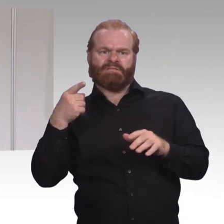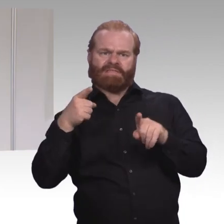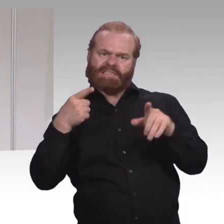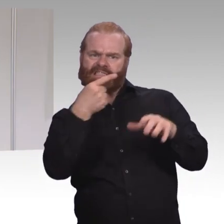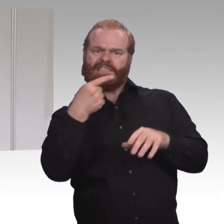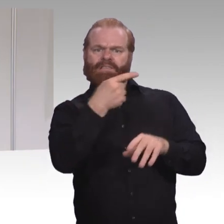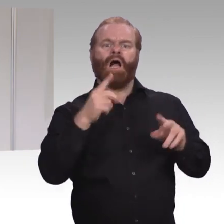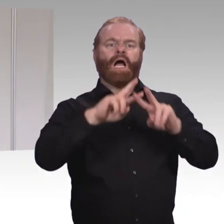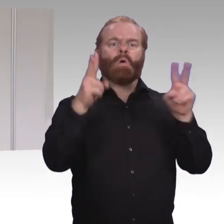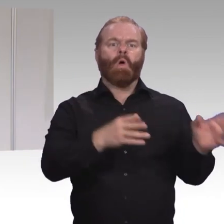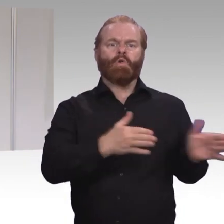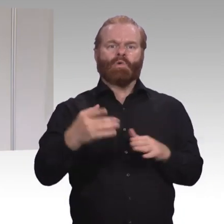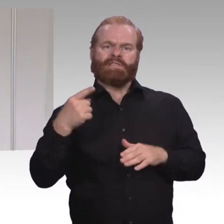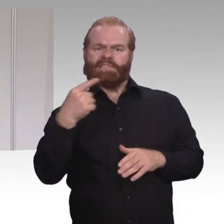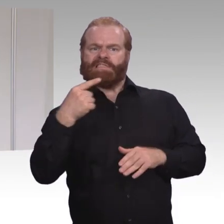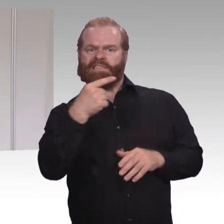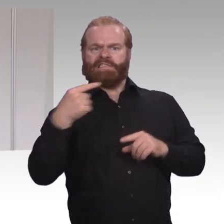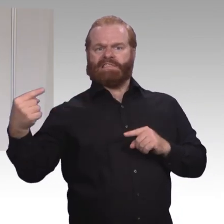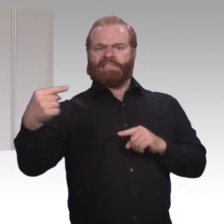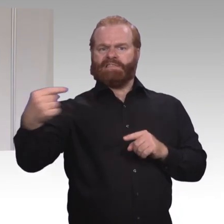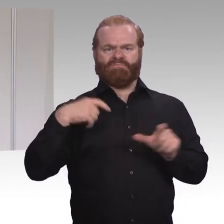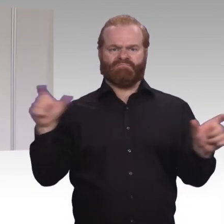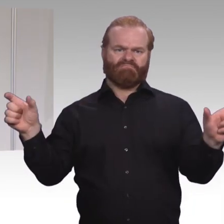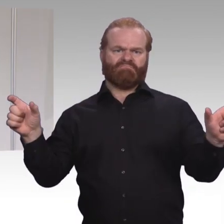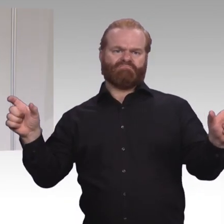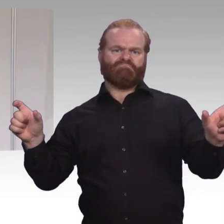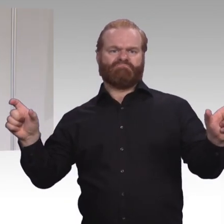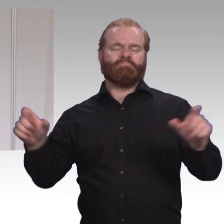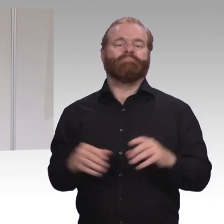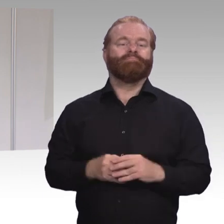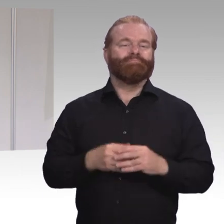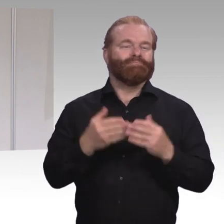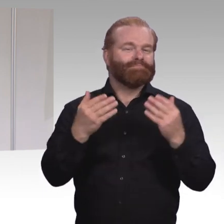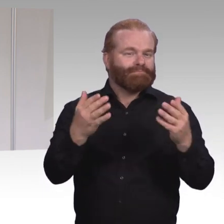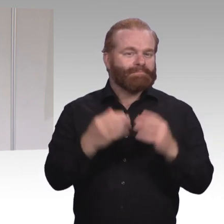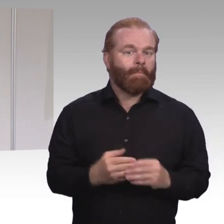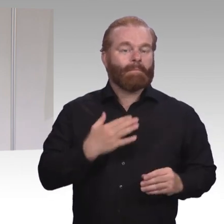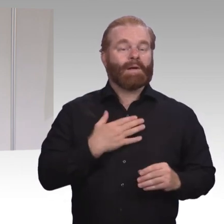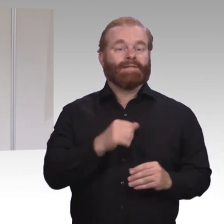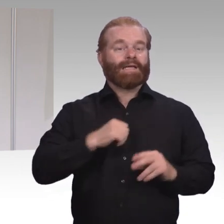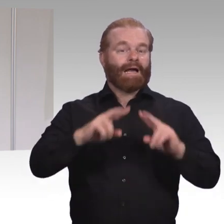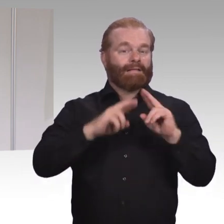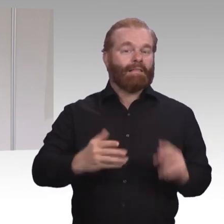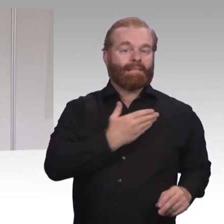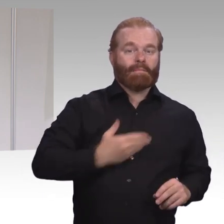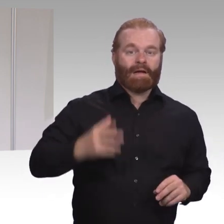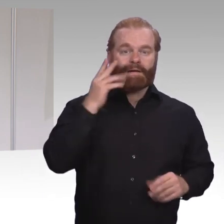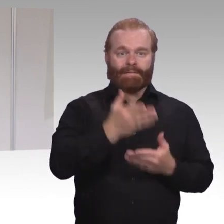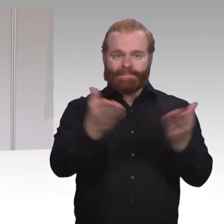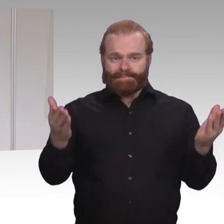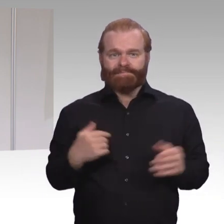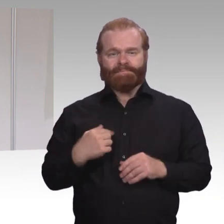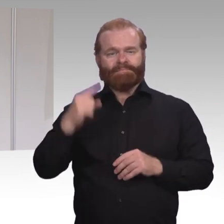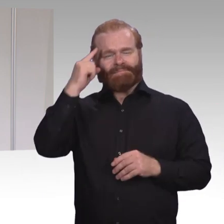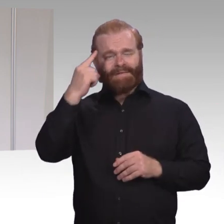Wir sind ein verlässlicher Verbündeter, der einen fairen Teil der gemeinsamen Aufgaben schultert. Und das